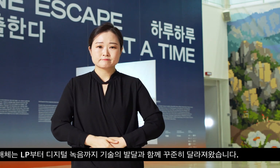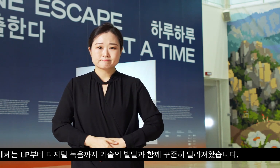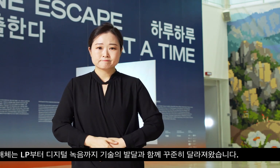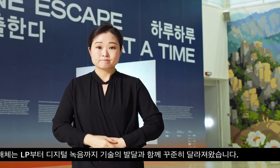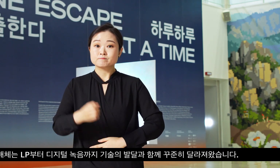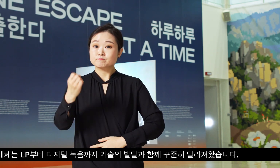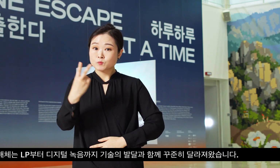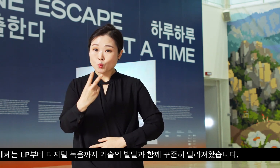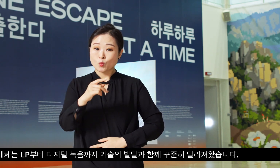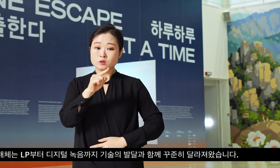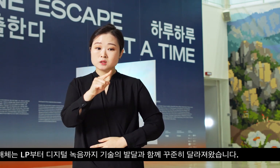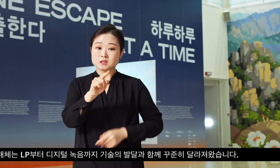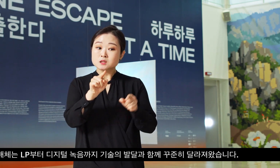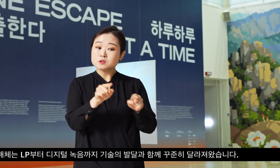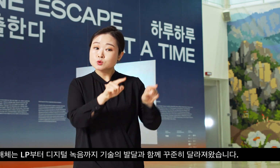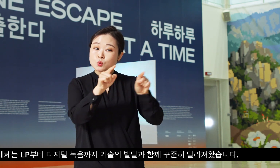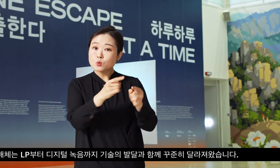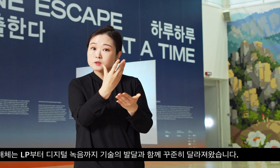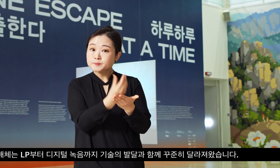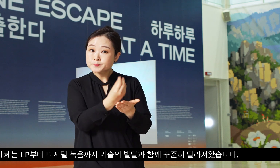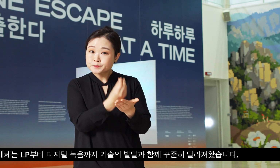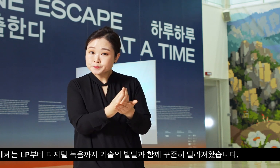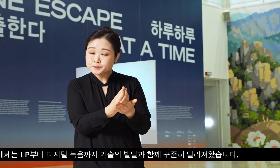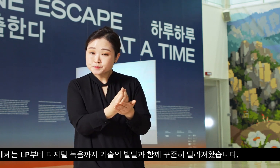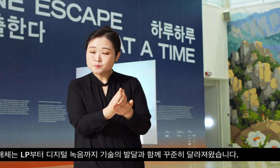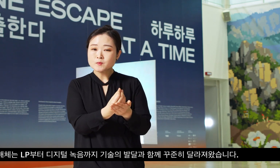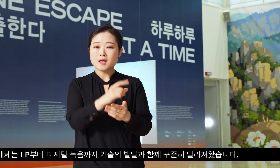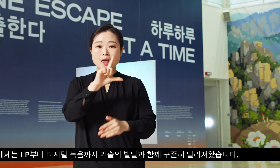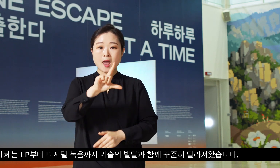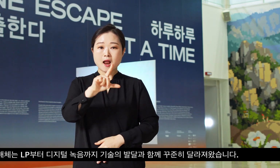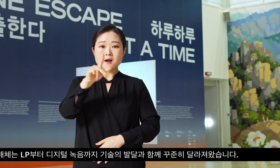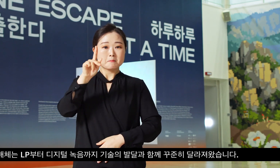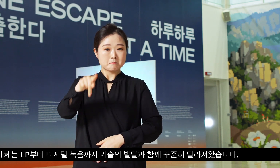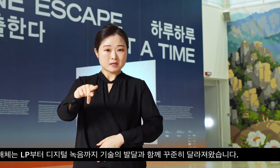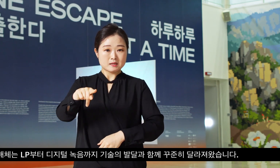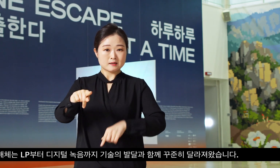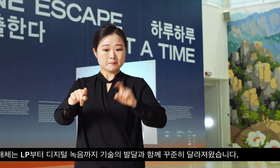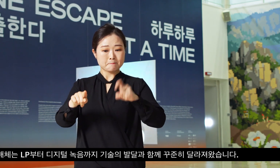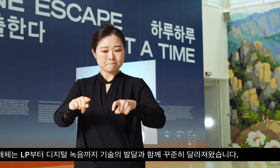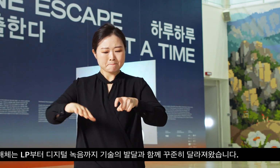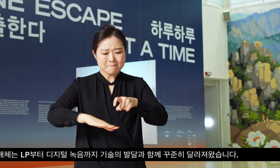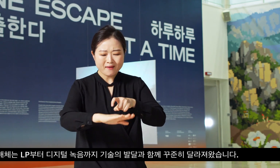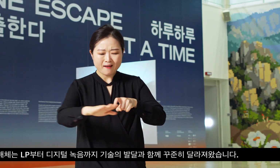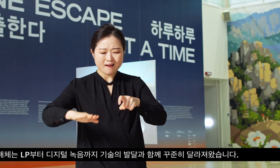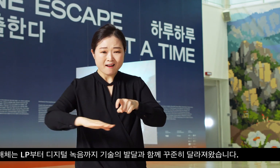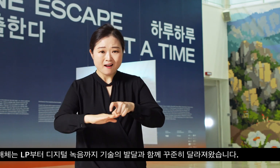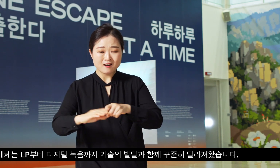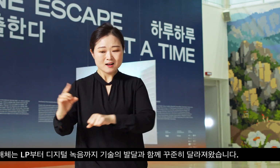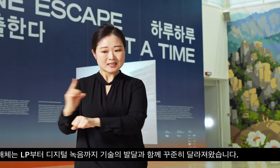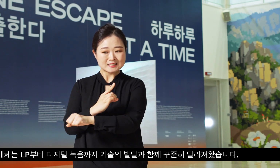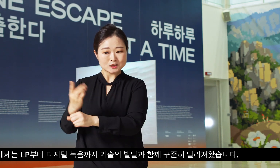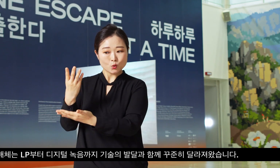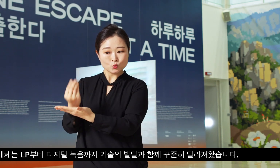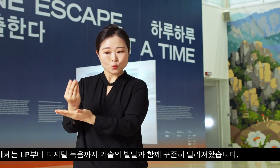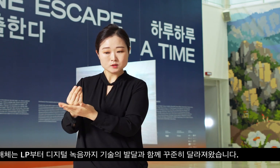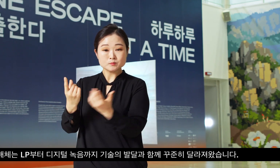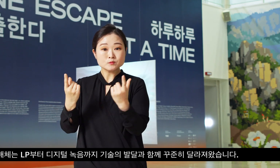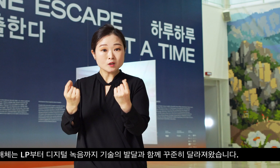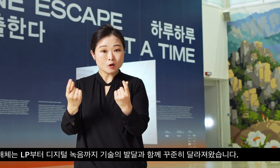또한 그 매체는 LP부터 디지털 녹음까지 기술의 발달과 함께 꾸준히 달라져